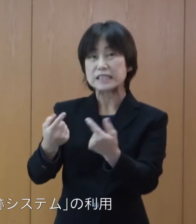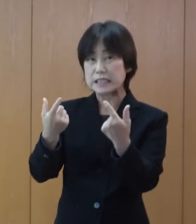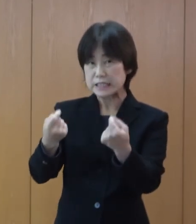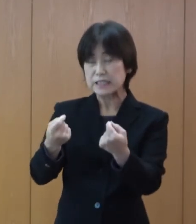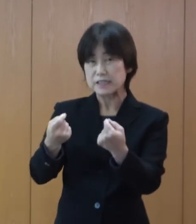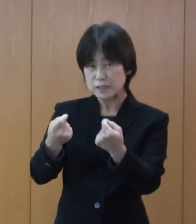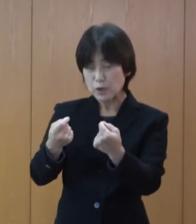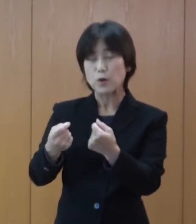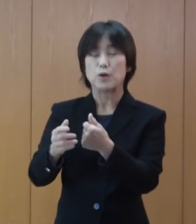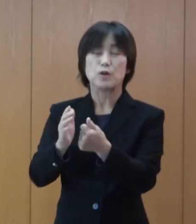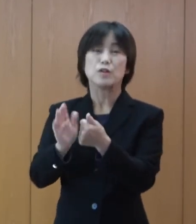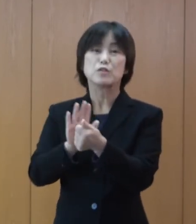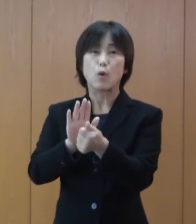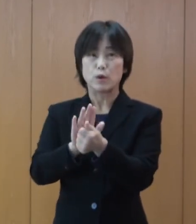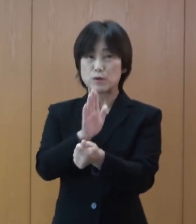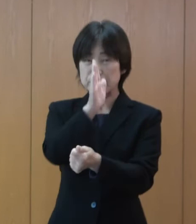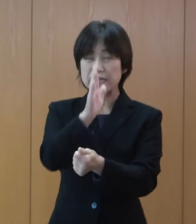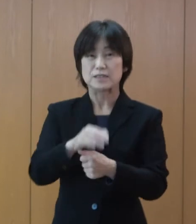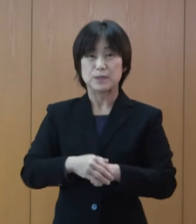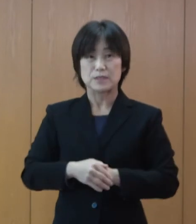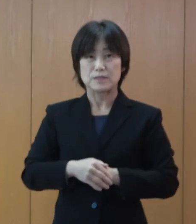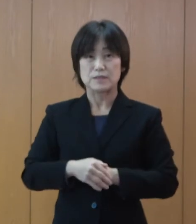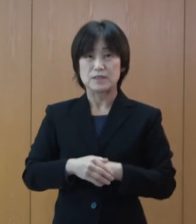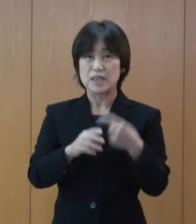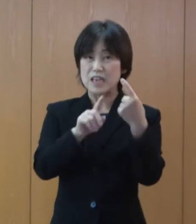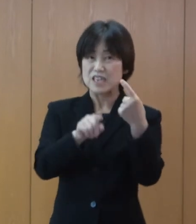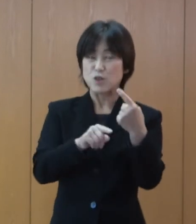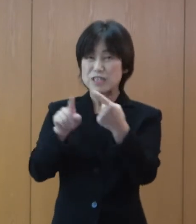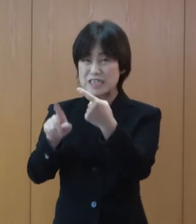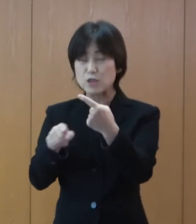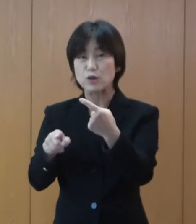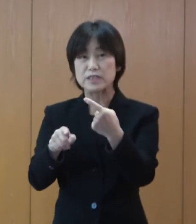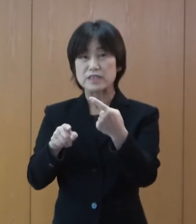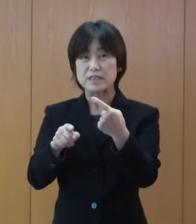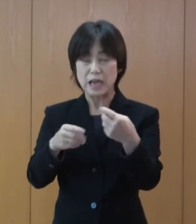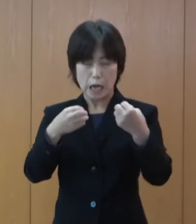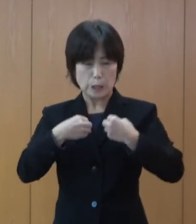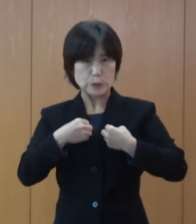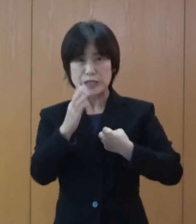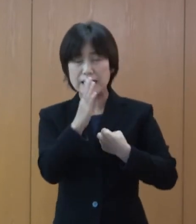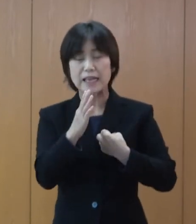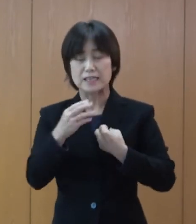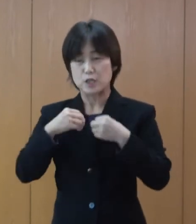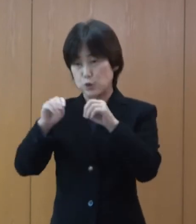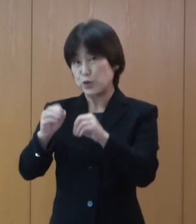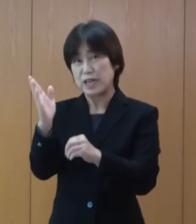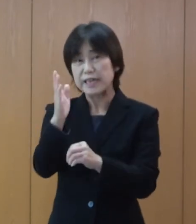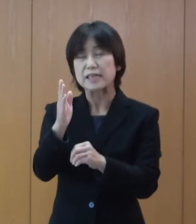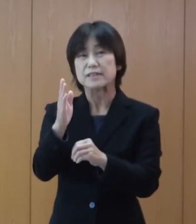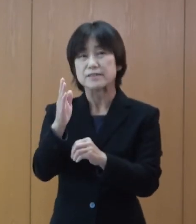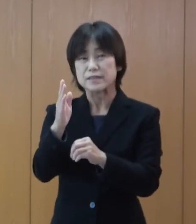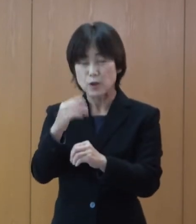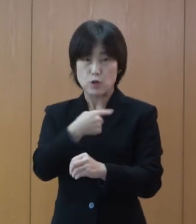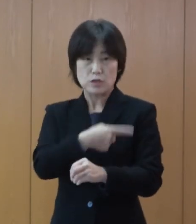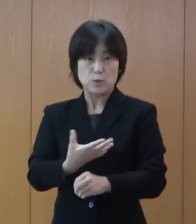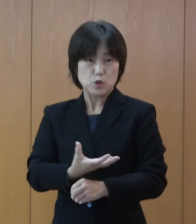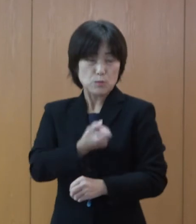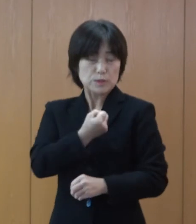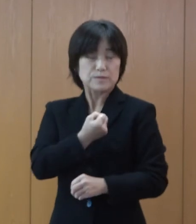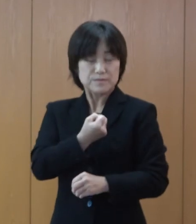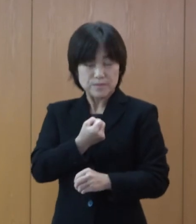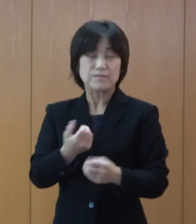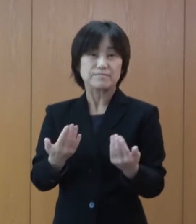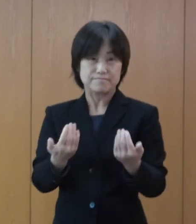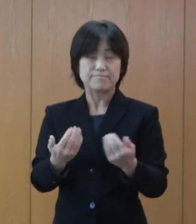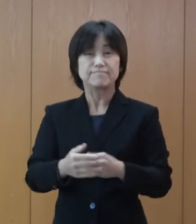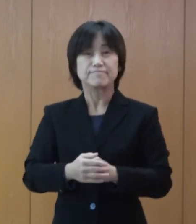。皆様一人一人が、うつさないとの強い思いで取り組むことが大切です